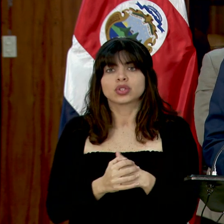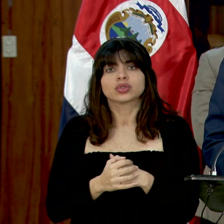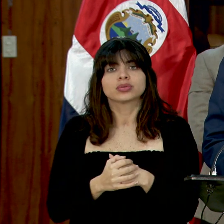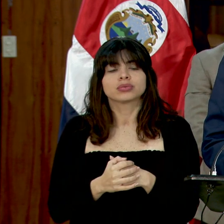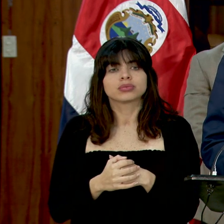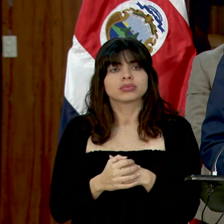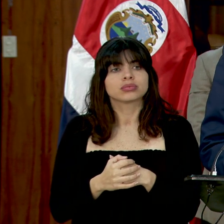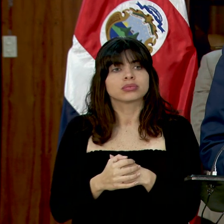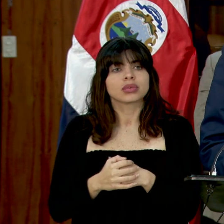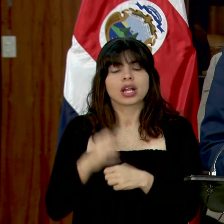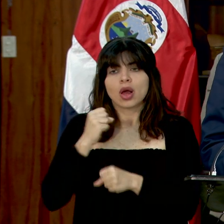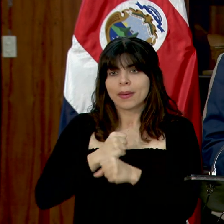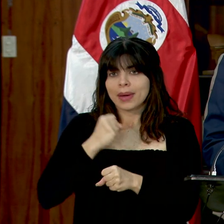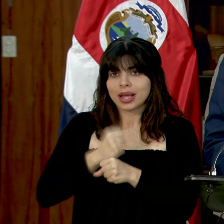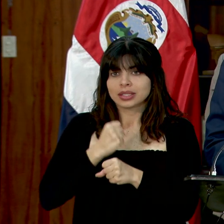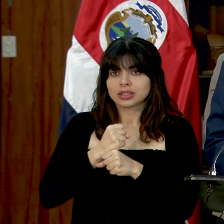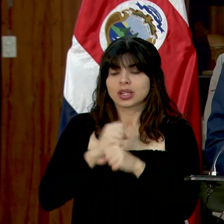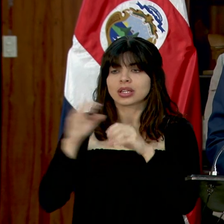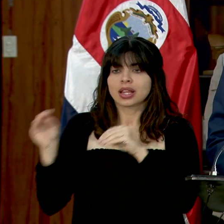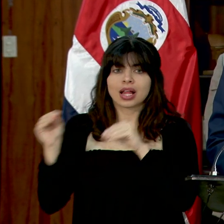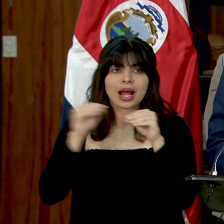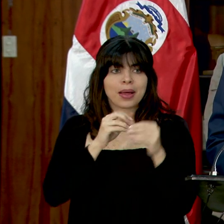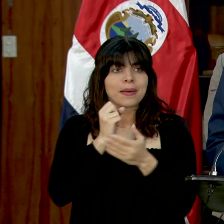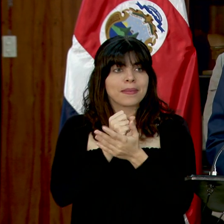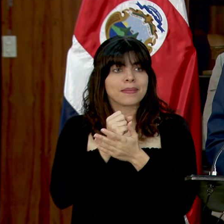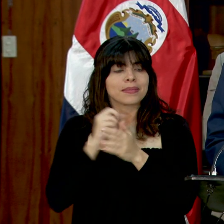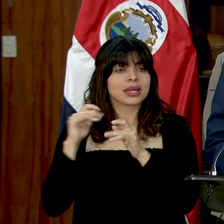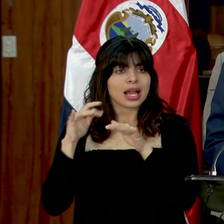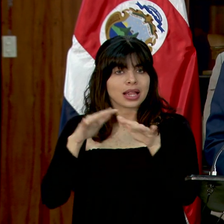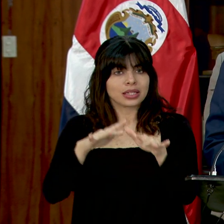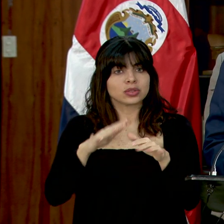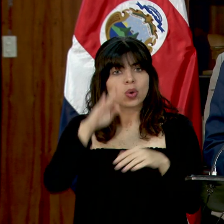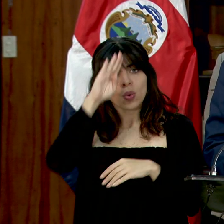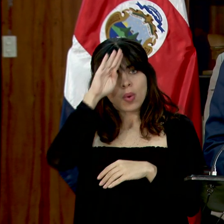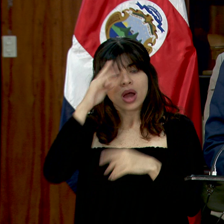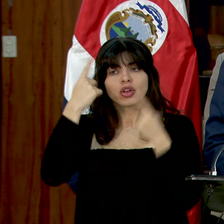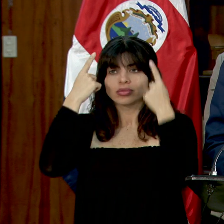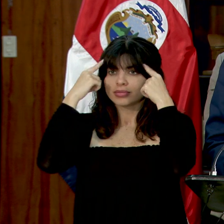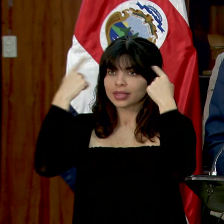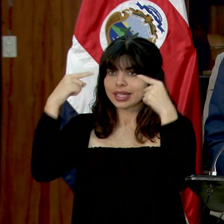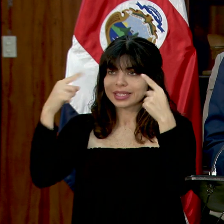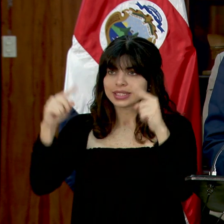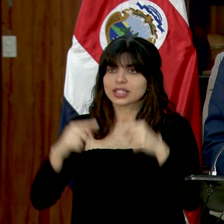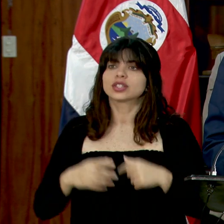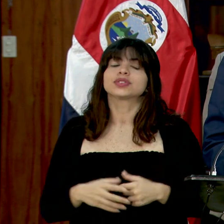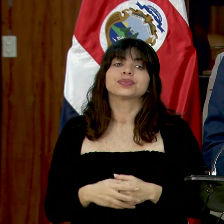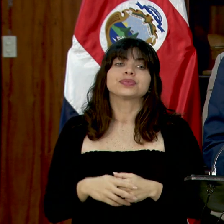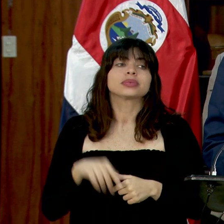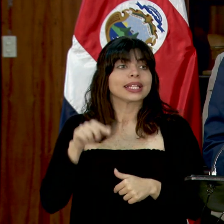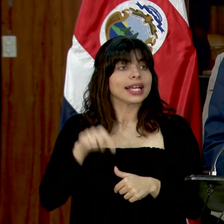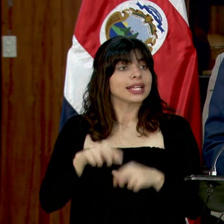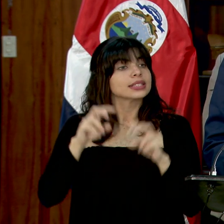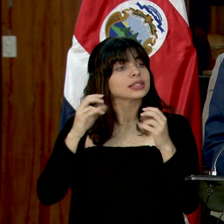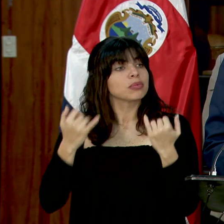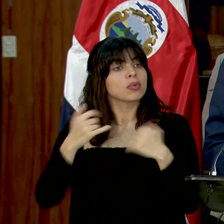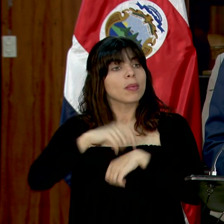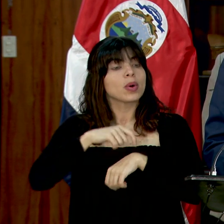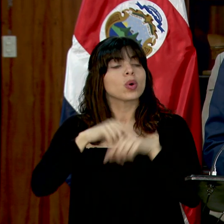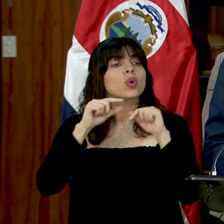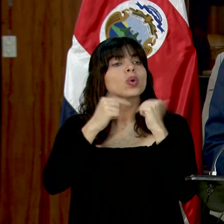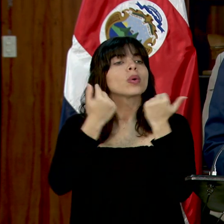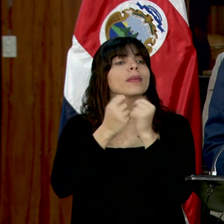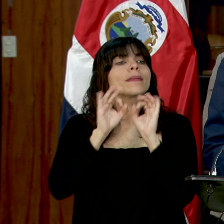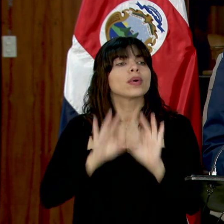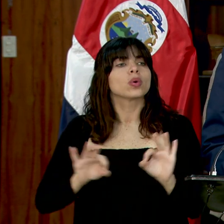la operación de traslado de los migrantes cubanos se corona con éxito. En este caso, un grupo